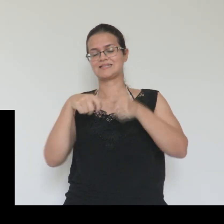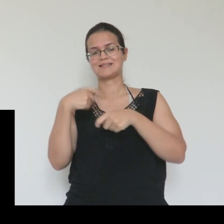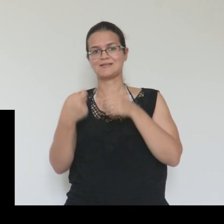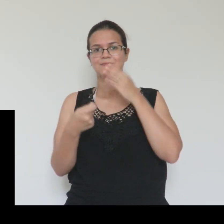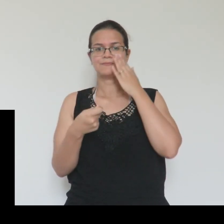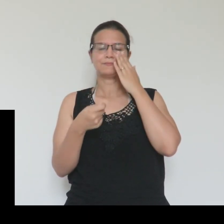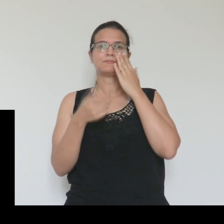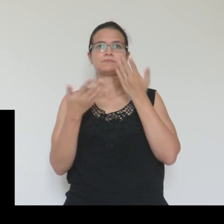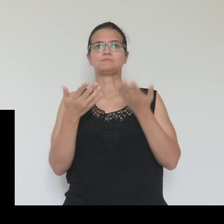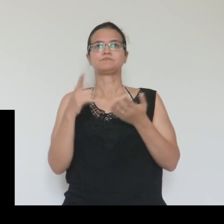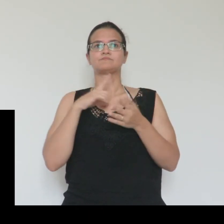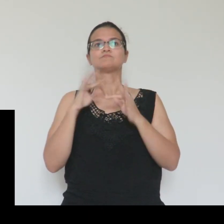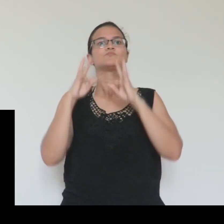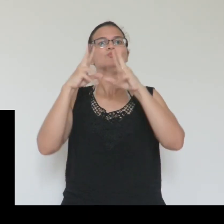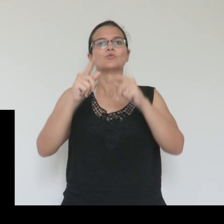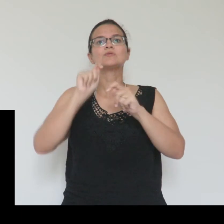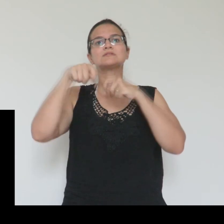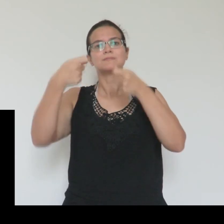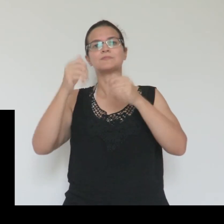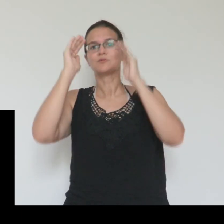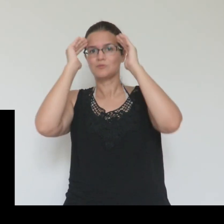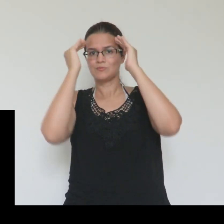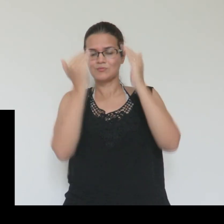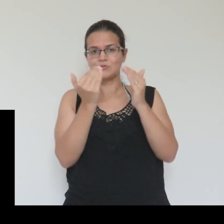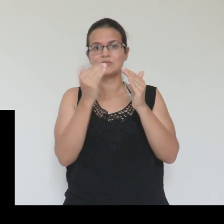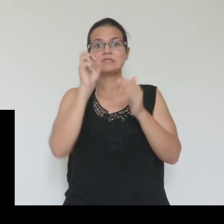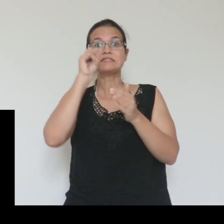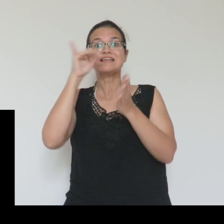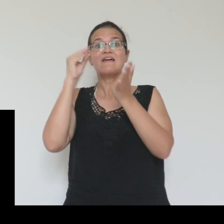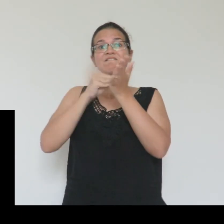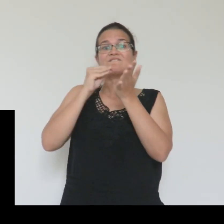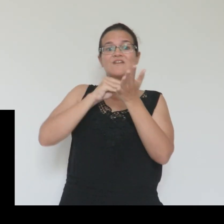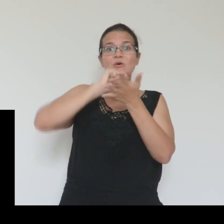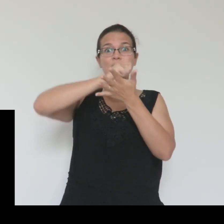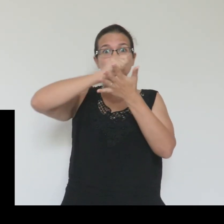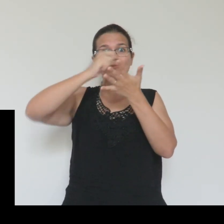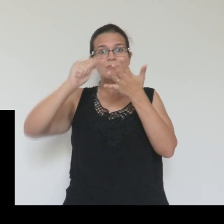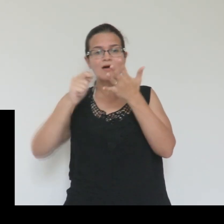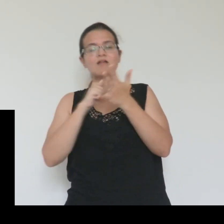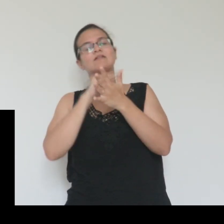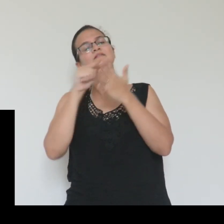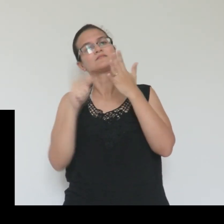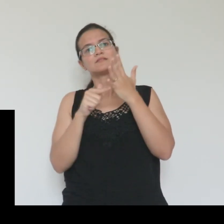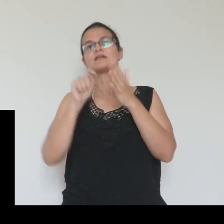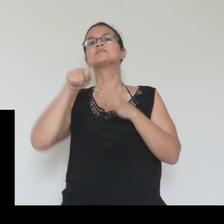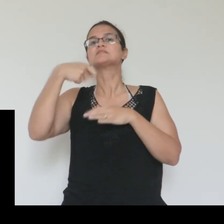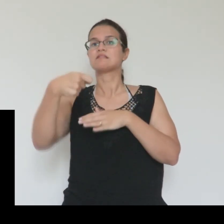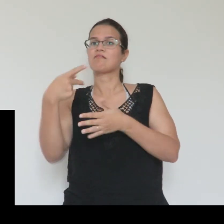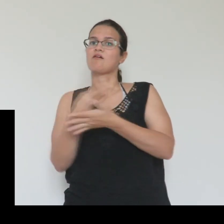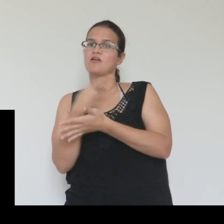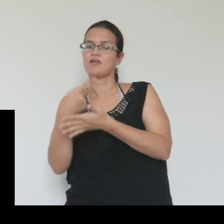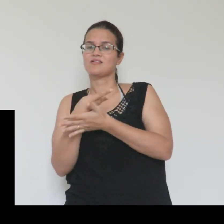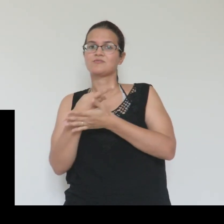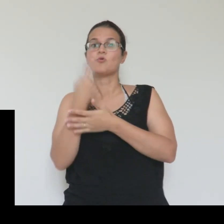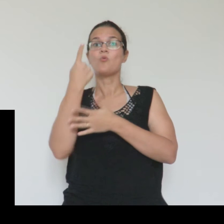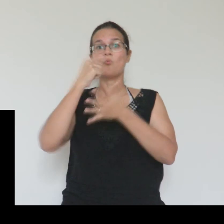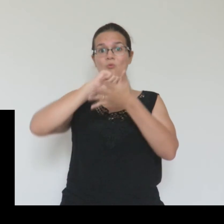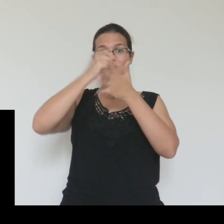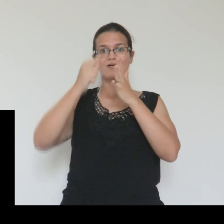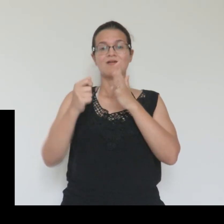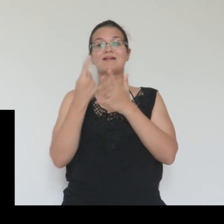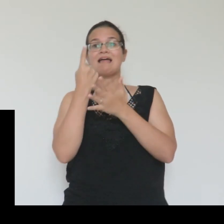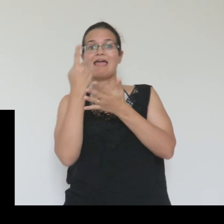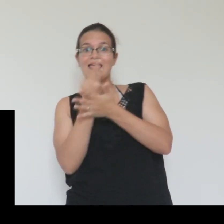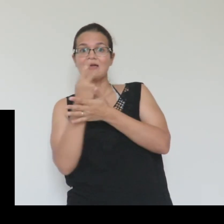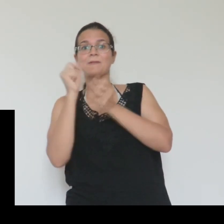Um dos parâmetros errados, ele pode diferenciar, pode ser outro sinal que você está fazendo ou nenhum sinal. A gente vai falar um pouco mais